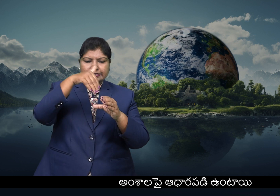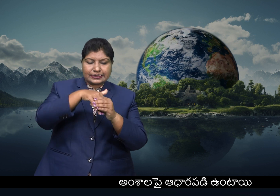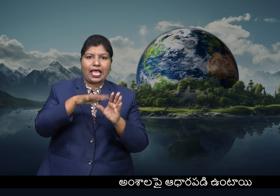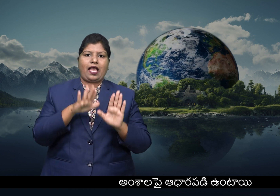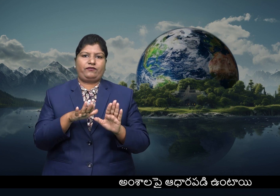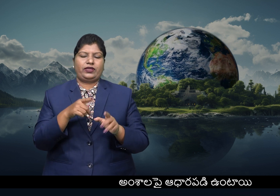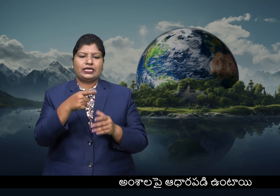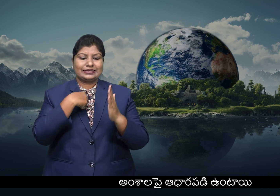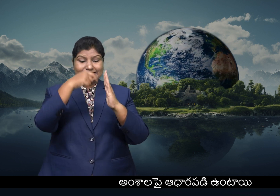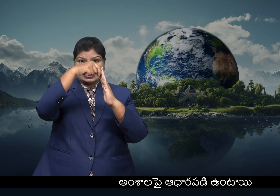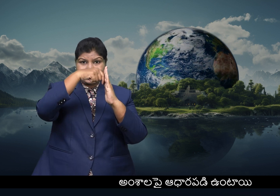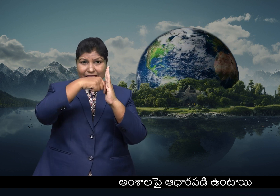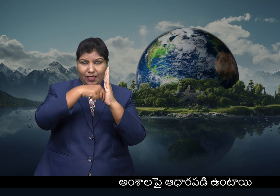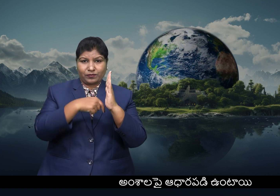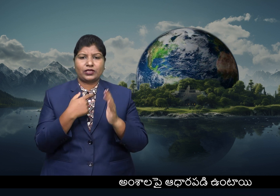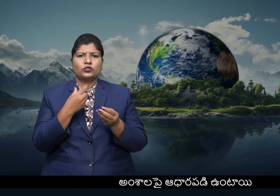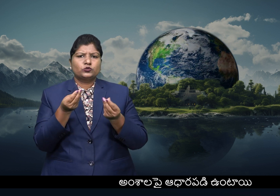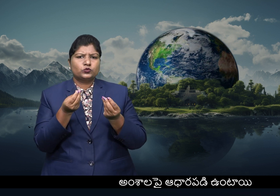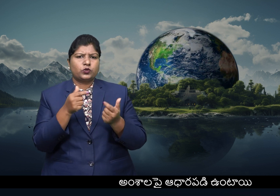అంశాలపై ఆధారపడి ఉంటాయి.